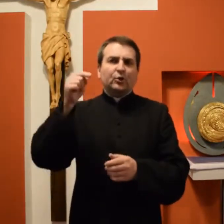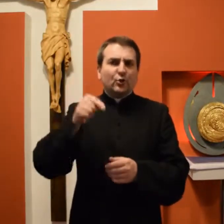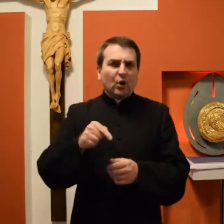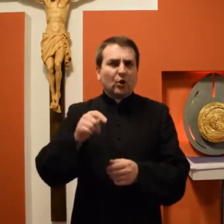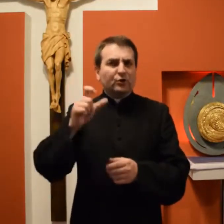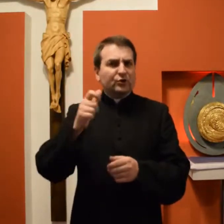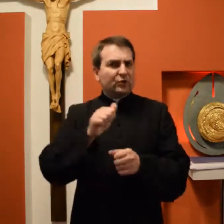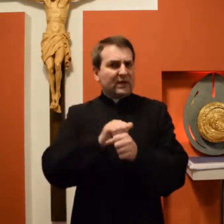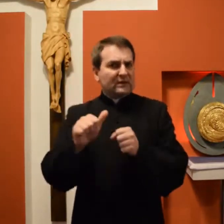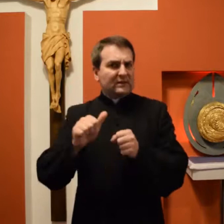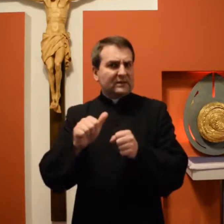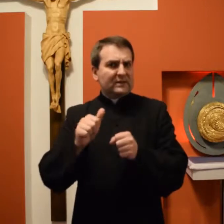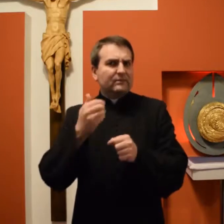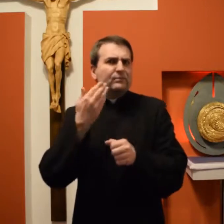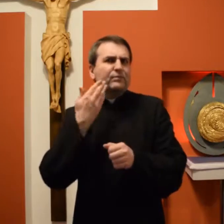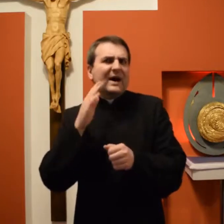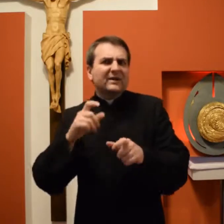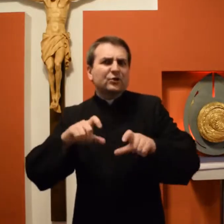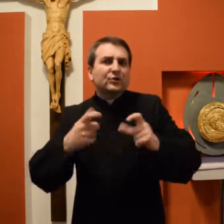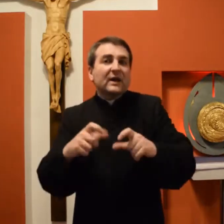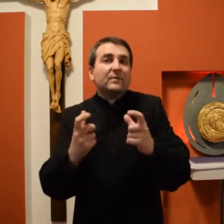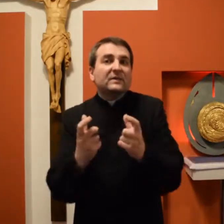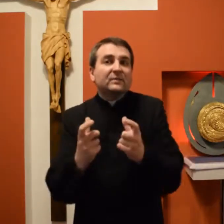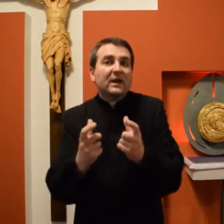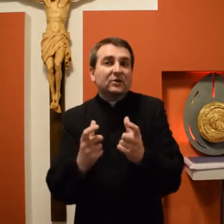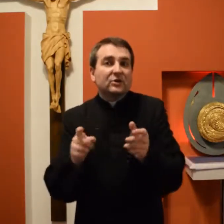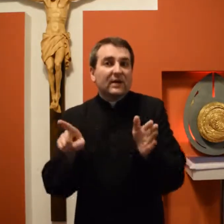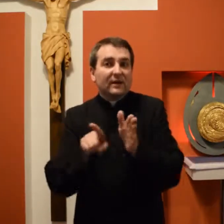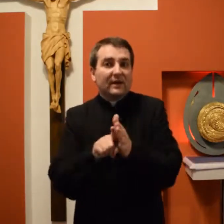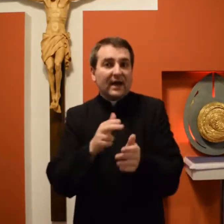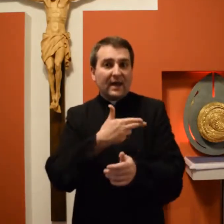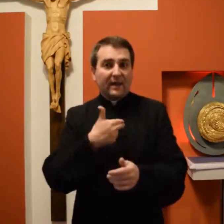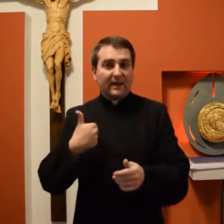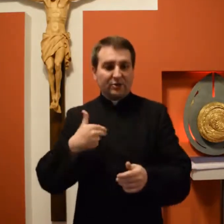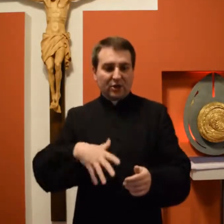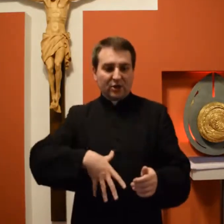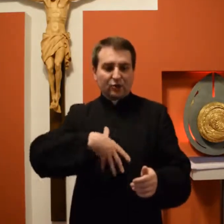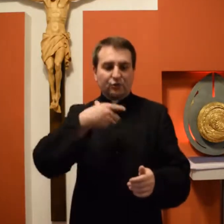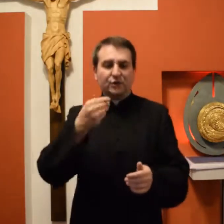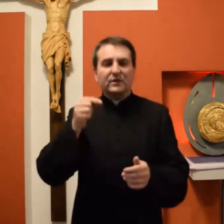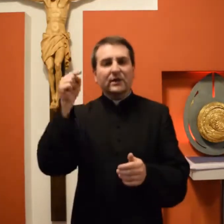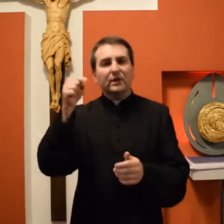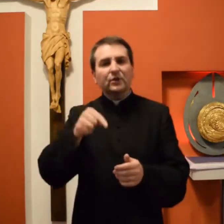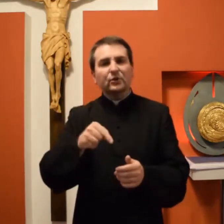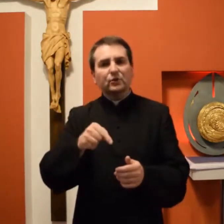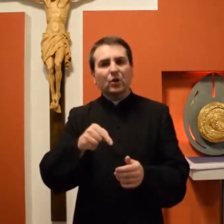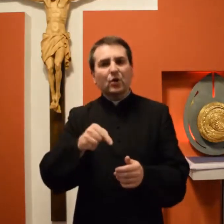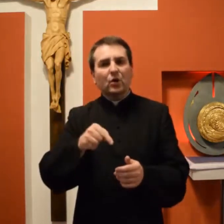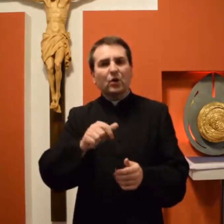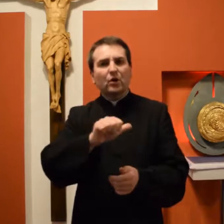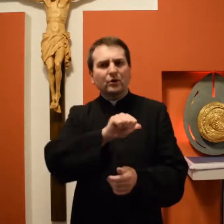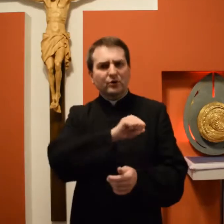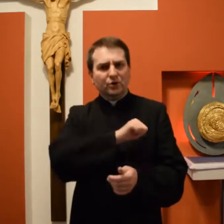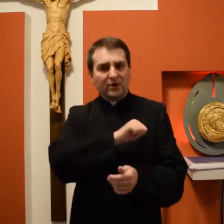To, co jest bardzo niebezpieczne dla naszej duszy, to